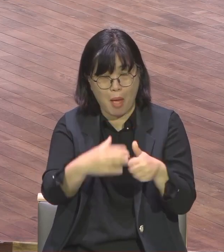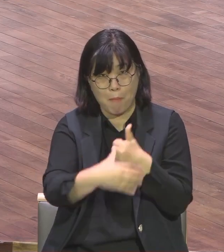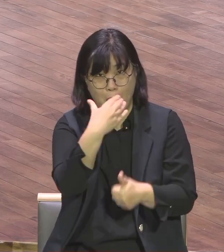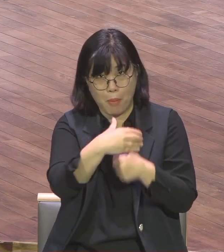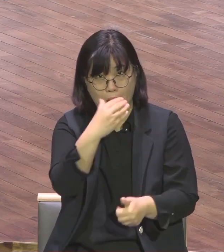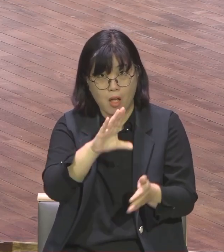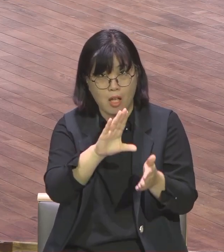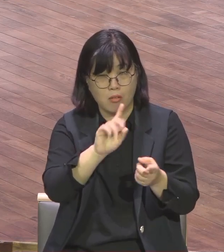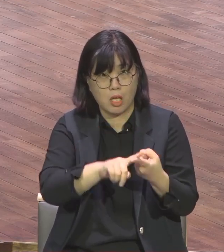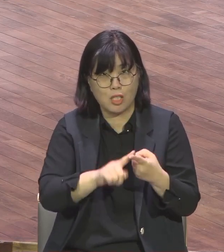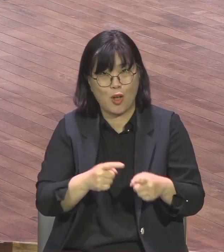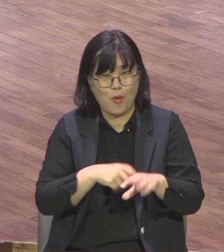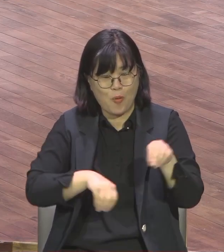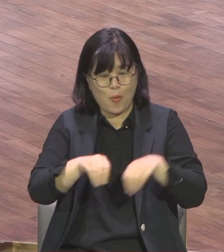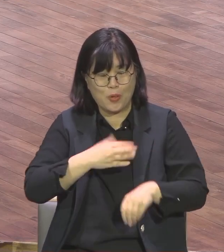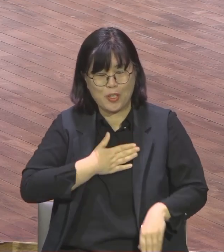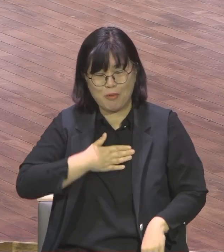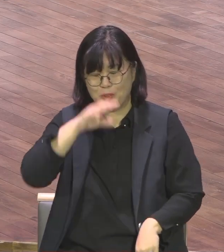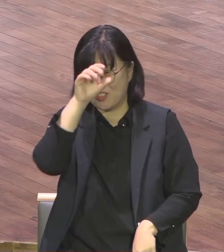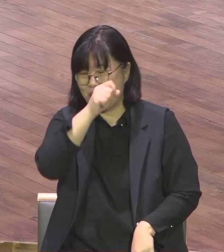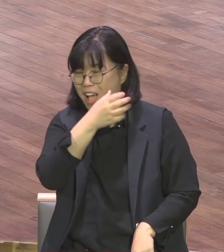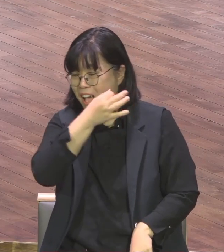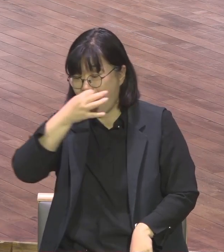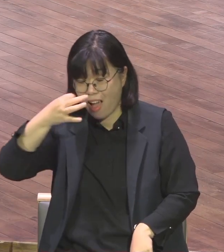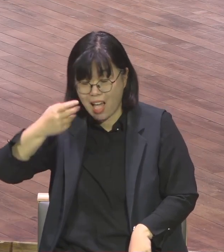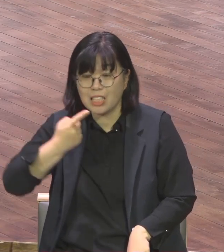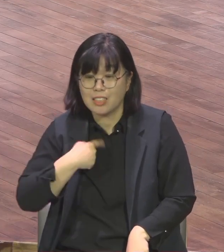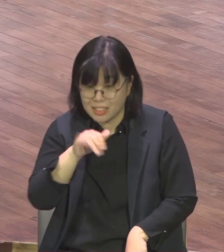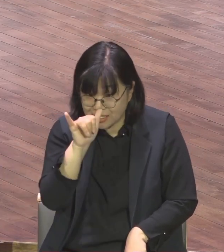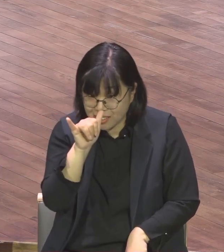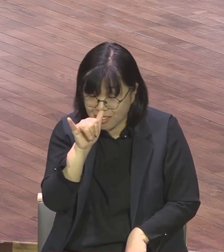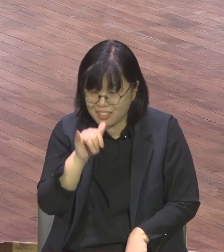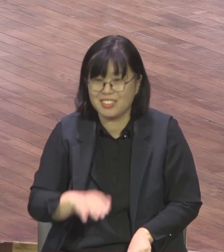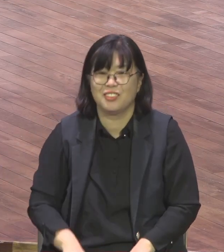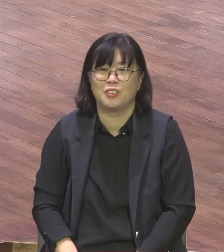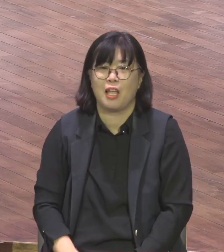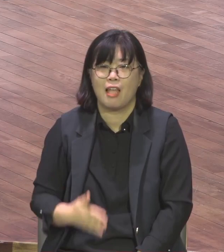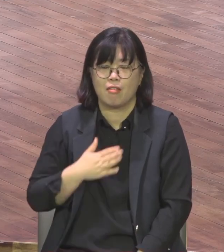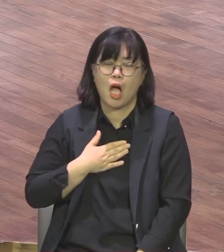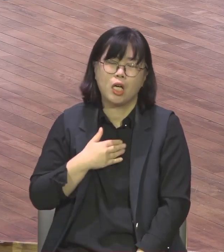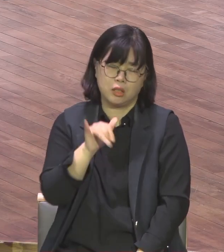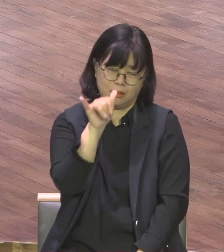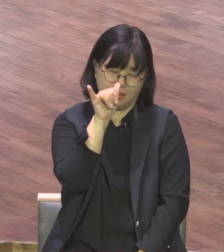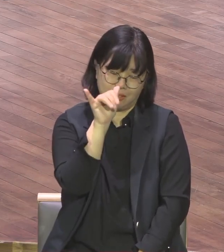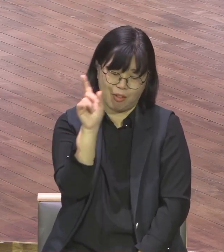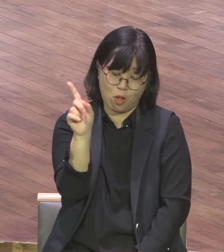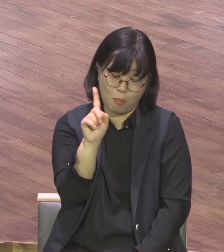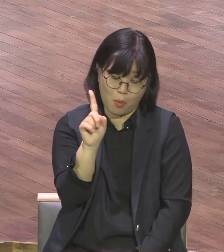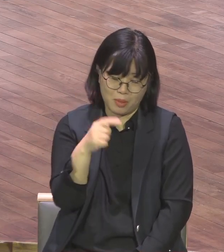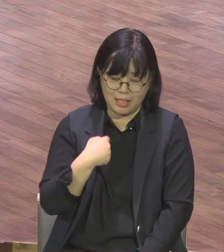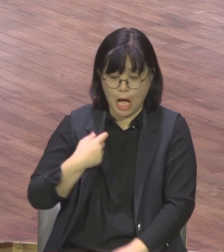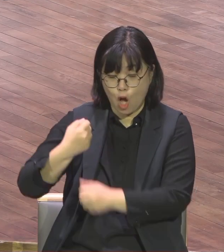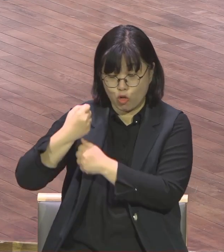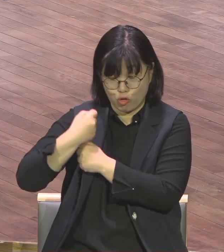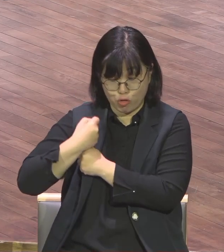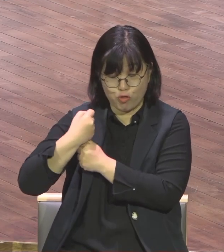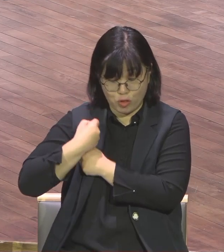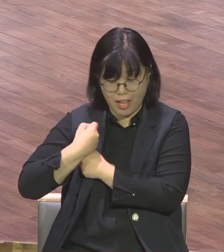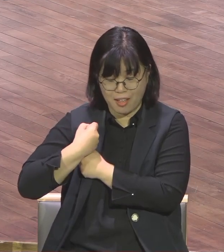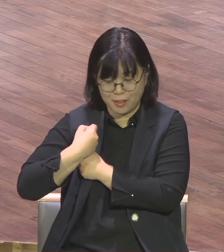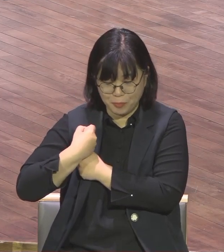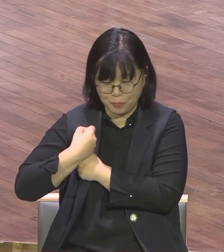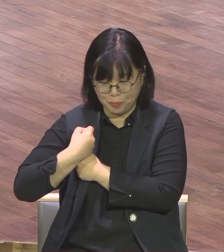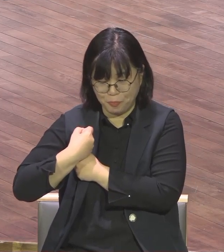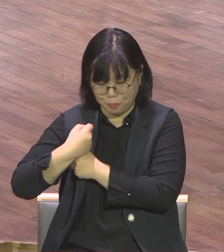내려와서 철도보초를 쓸 때입니다. 철도보초를 신청했습니다. 왜 신청했냐? 그 당시 김춘기 목사님이